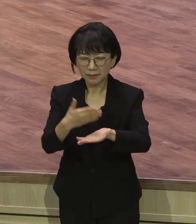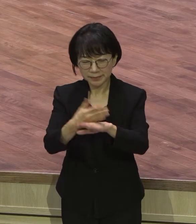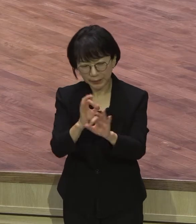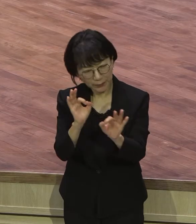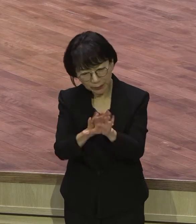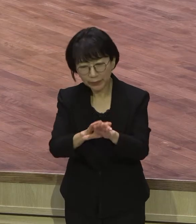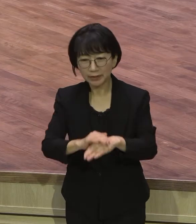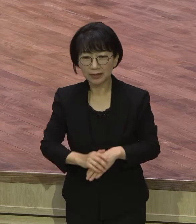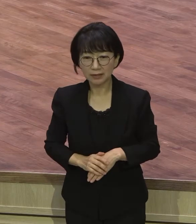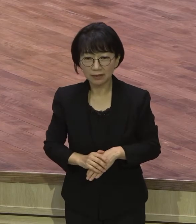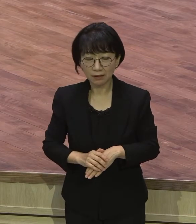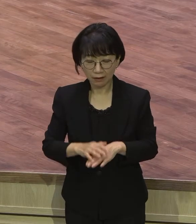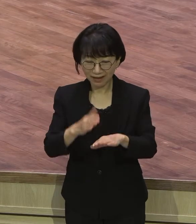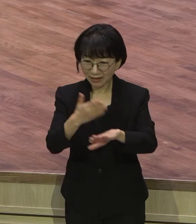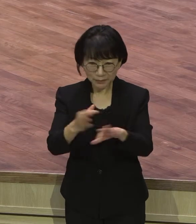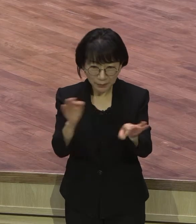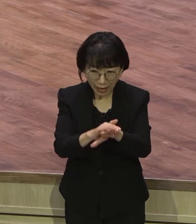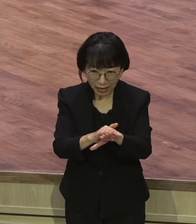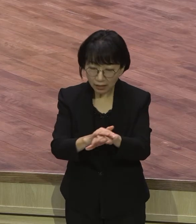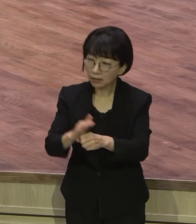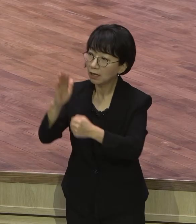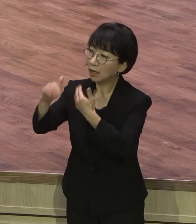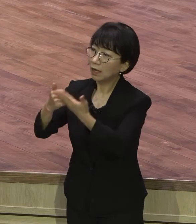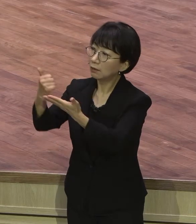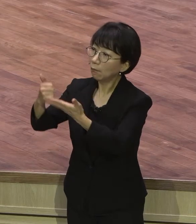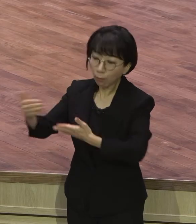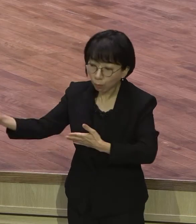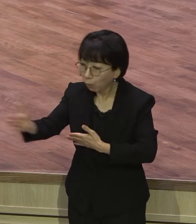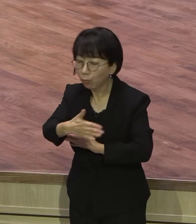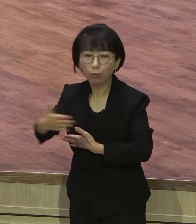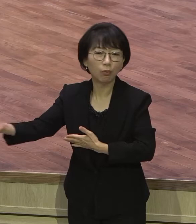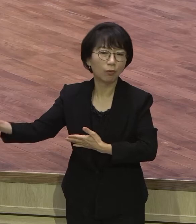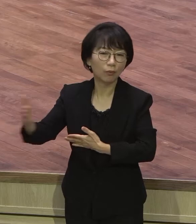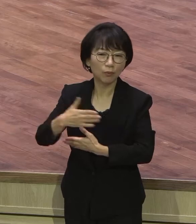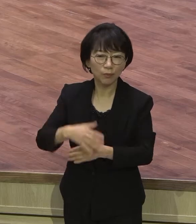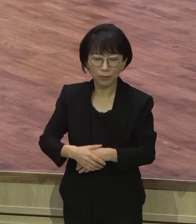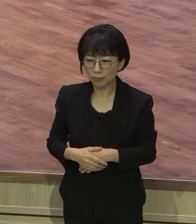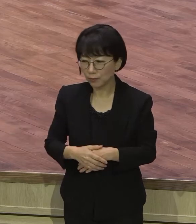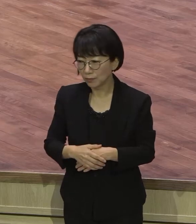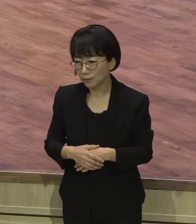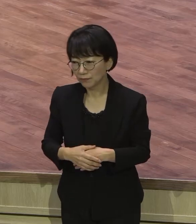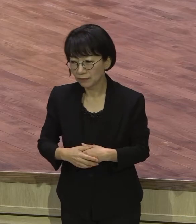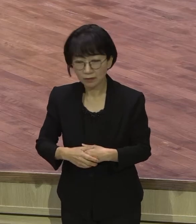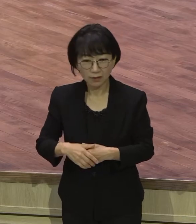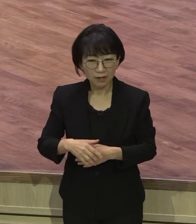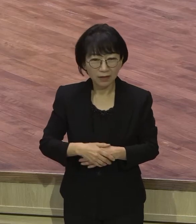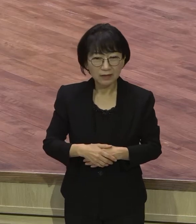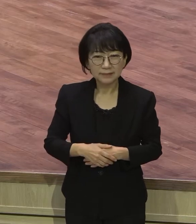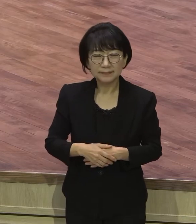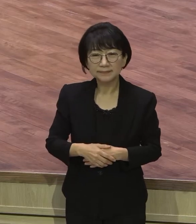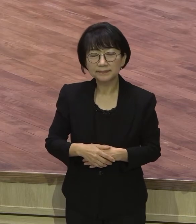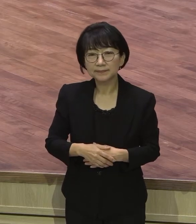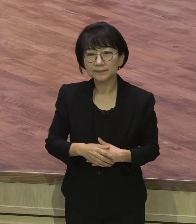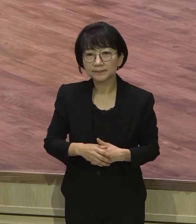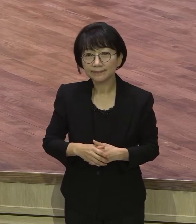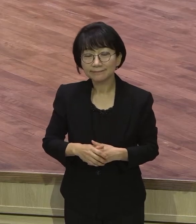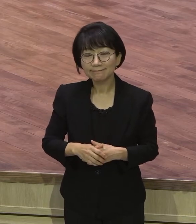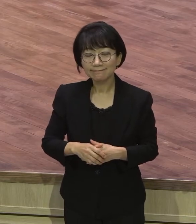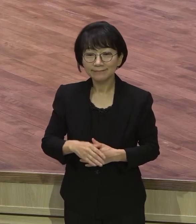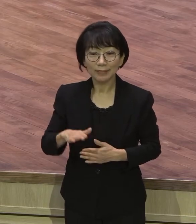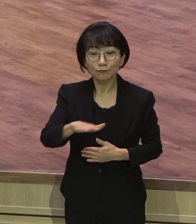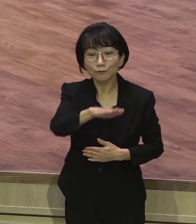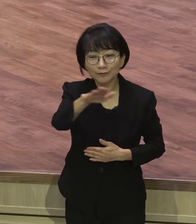없습니다. 감사 없으면 하나님도 없어요. 구원 받을지 안 받을지 모르겠지만은 사람이 날마다